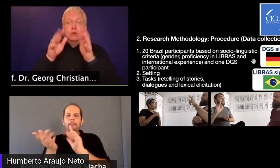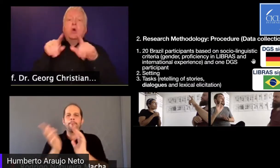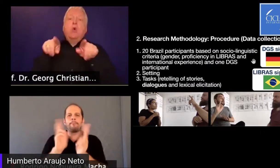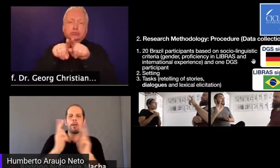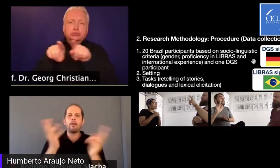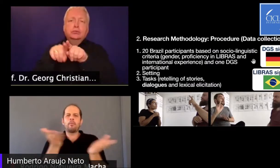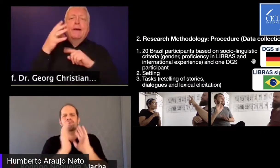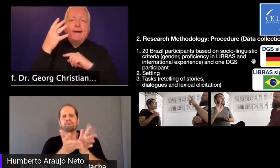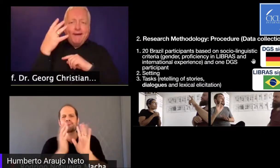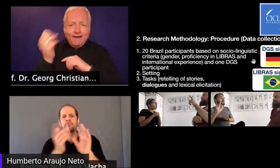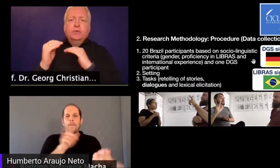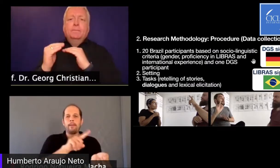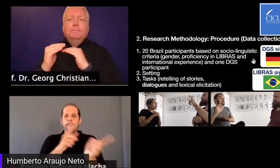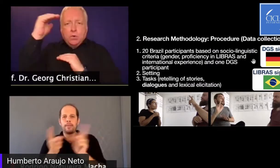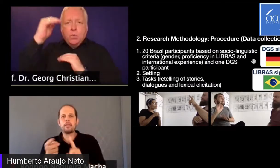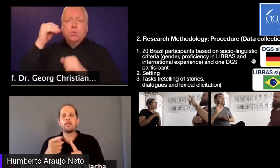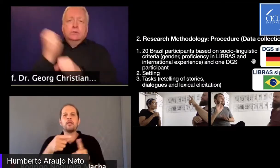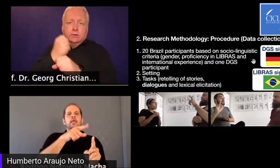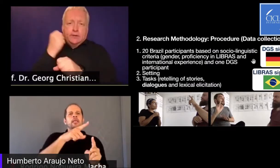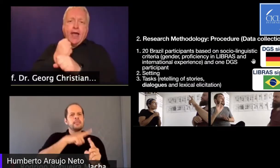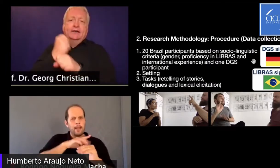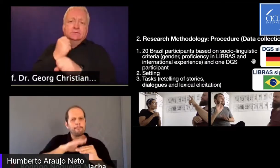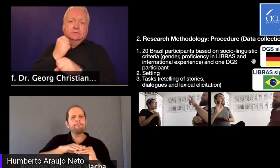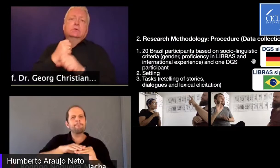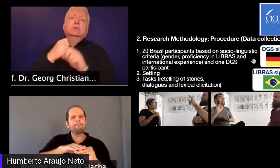Então, observamos essas interações